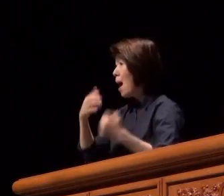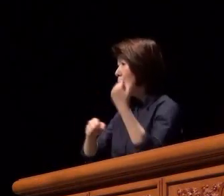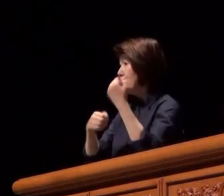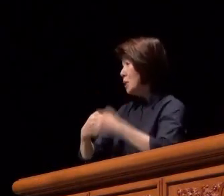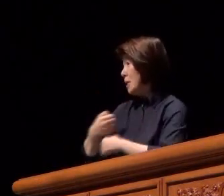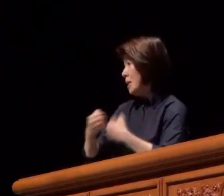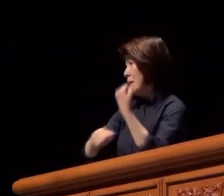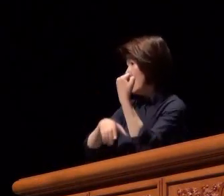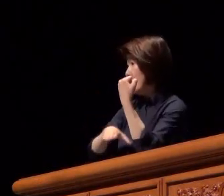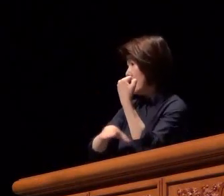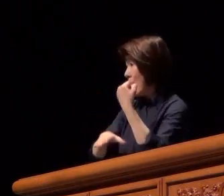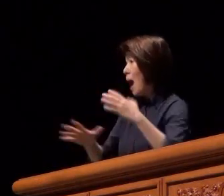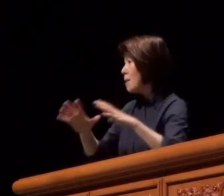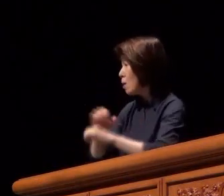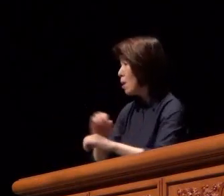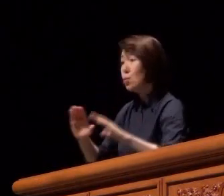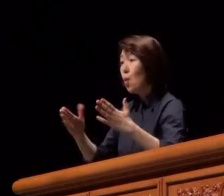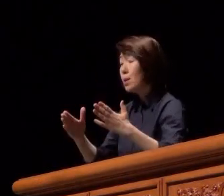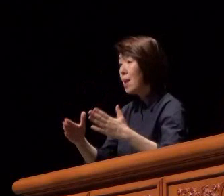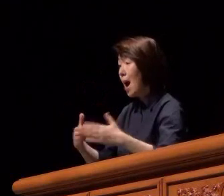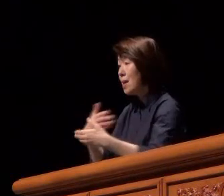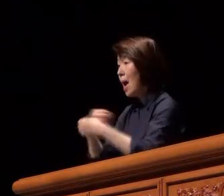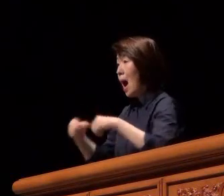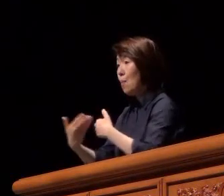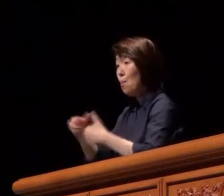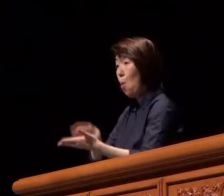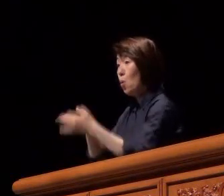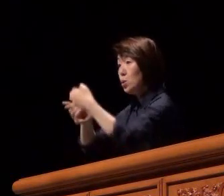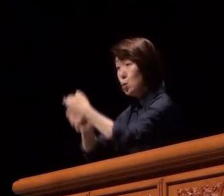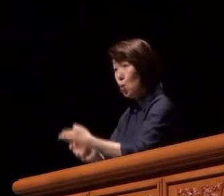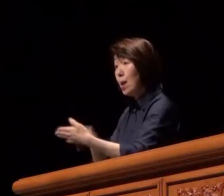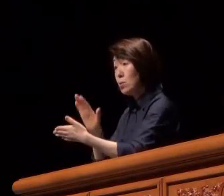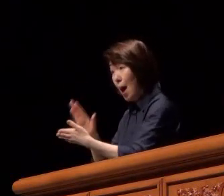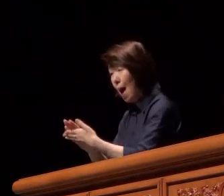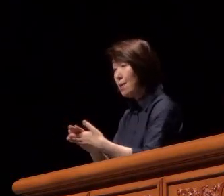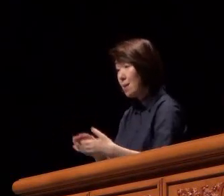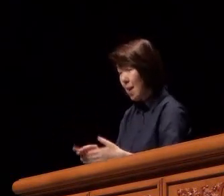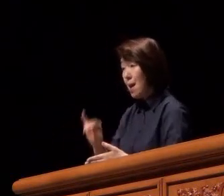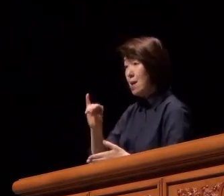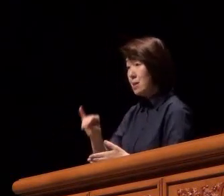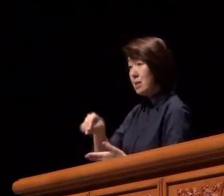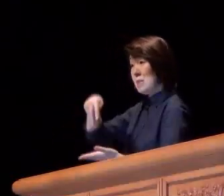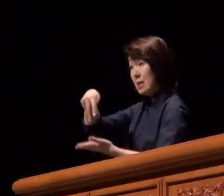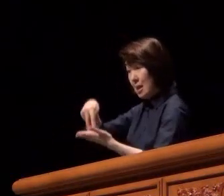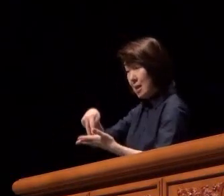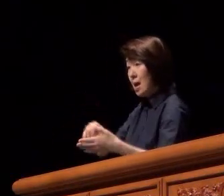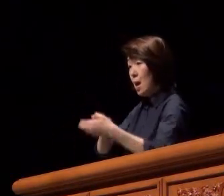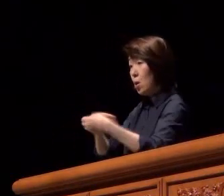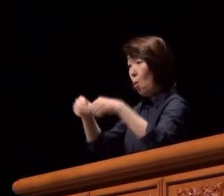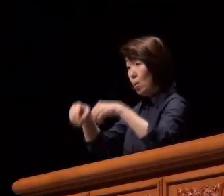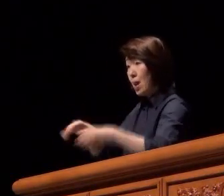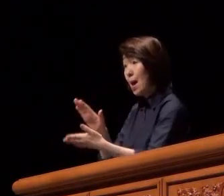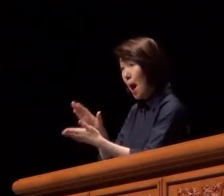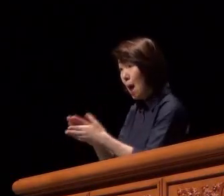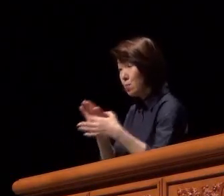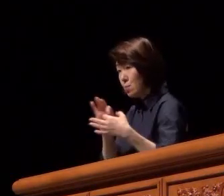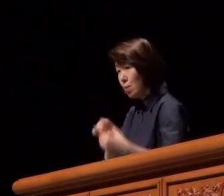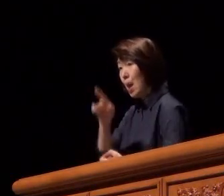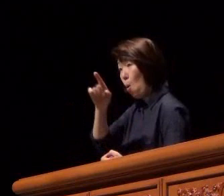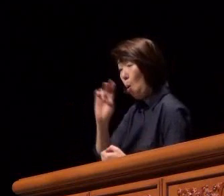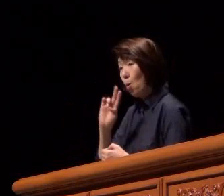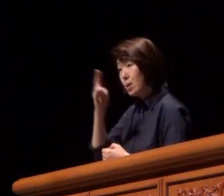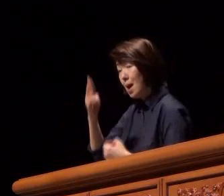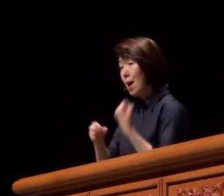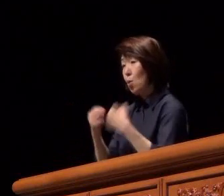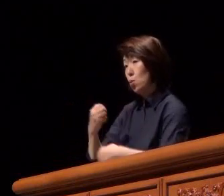はないですね。安保条約があり地位協定がある限り沖縄はあのままです。そしてオスプレイ配置されても日本の政府は